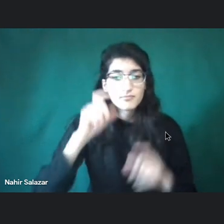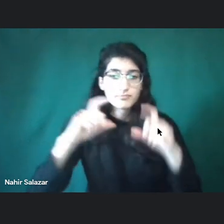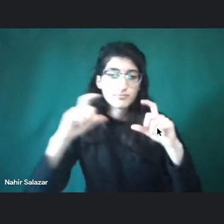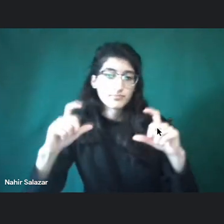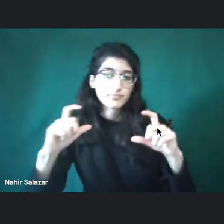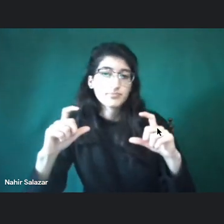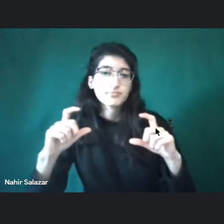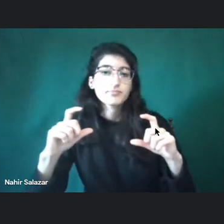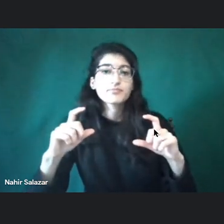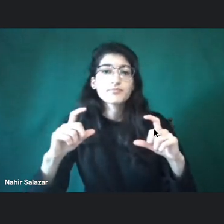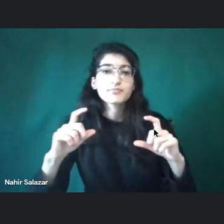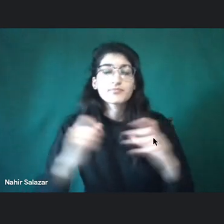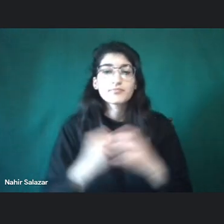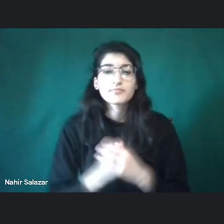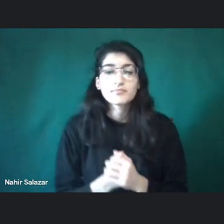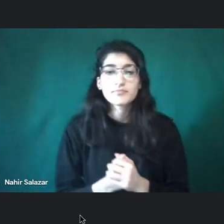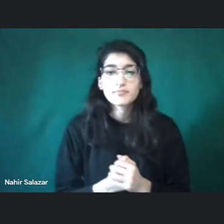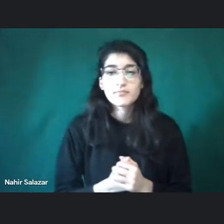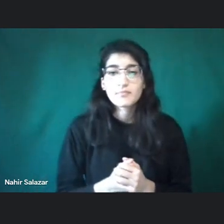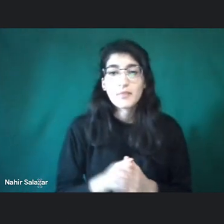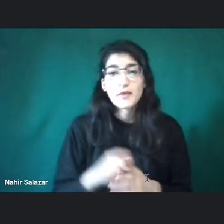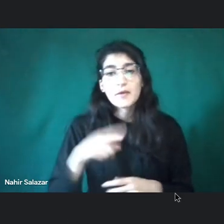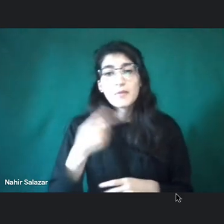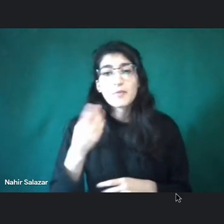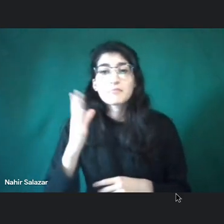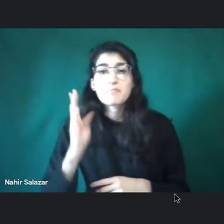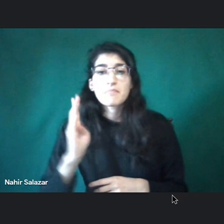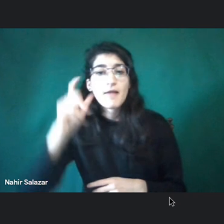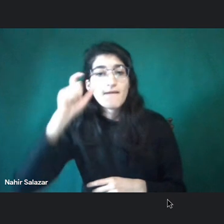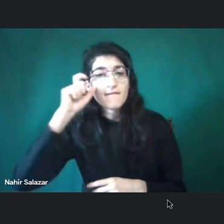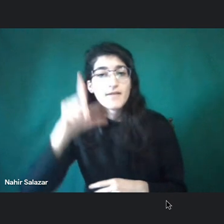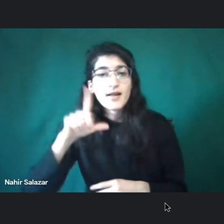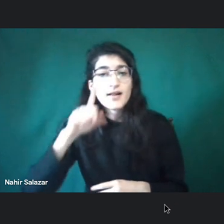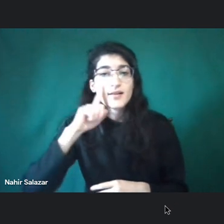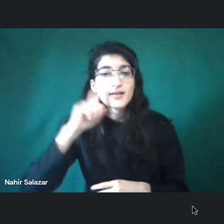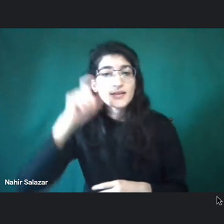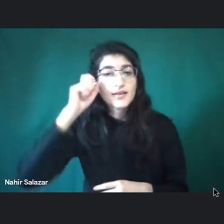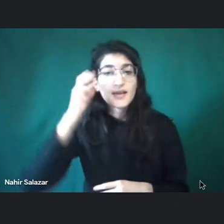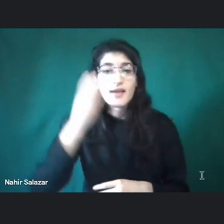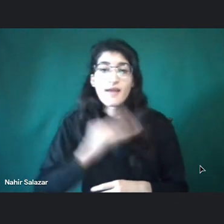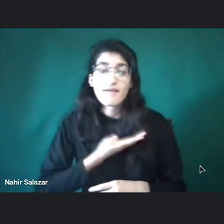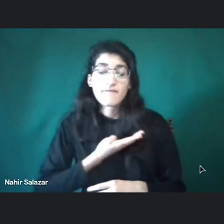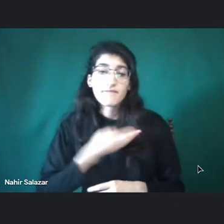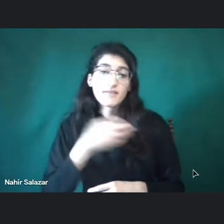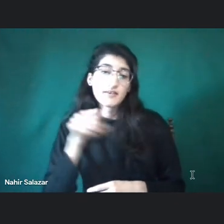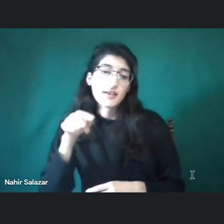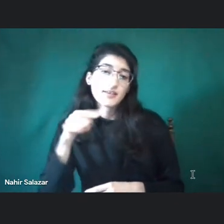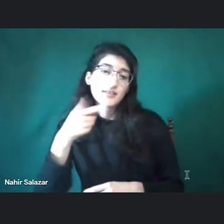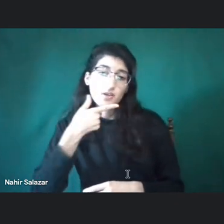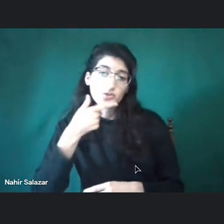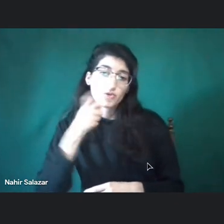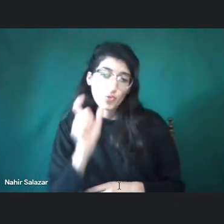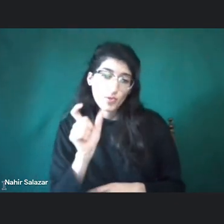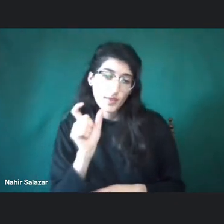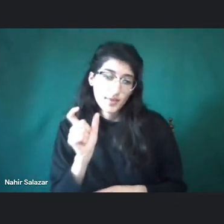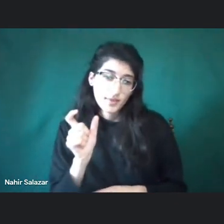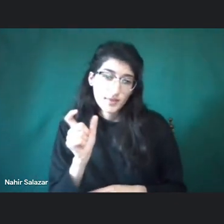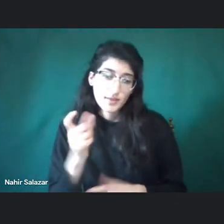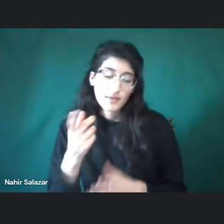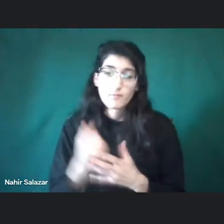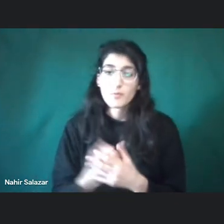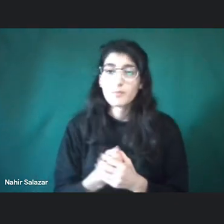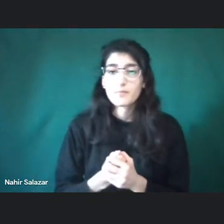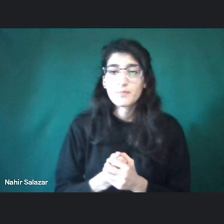Belief, que es un sustantivo, ¿sí? Porque believe es el verbo, creer, y esto sería